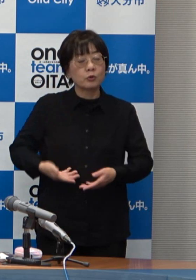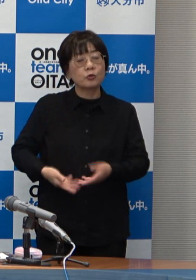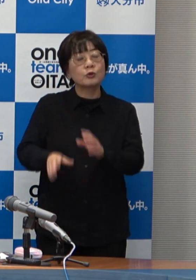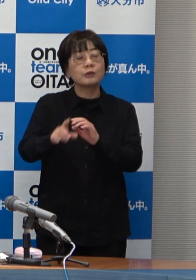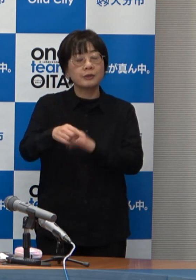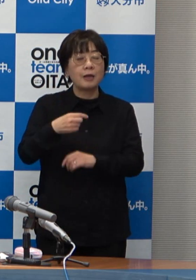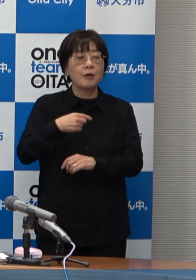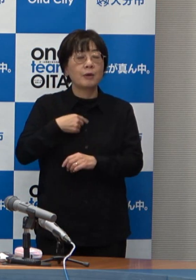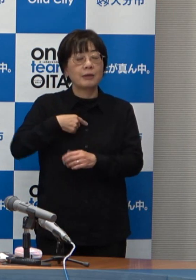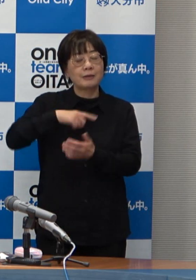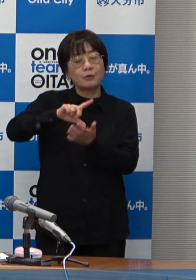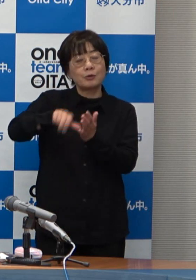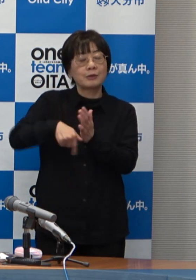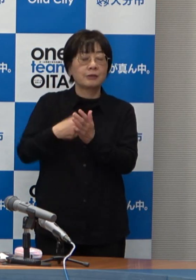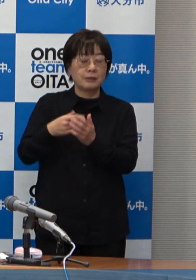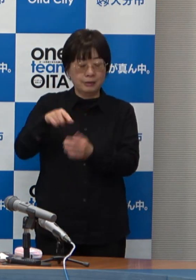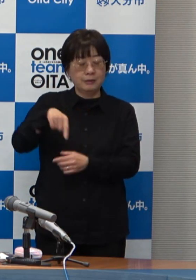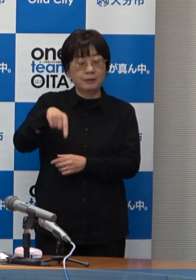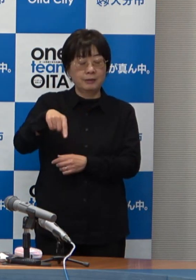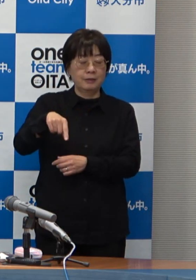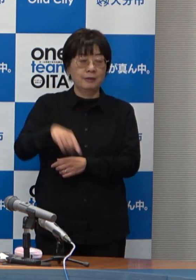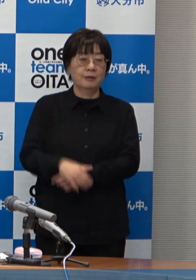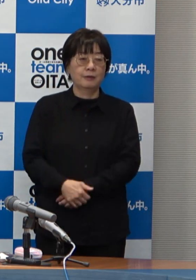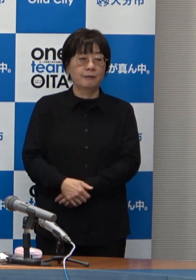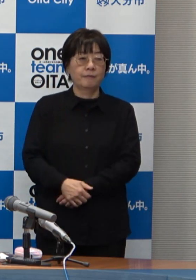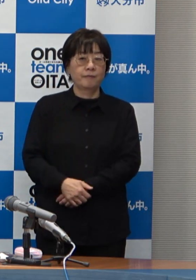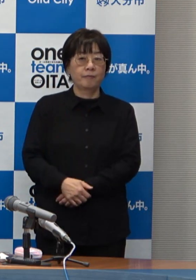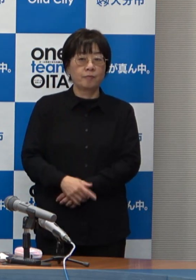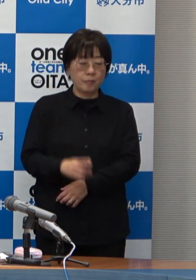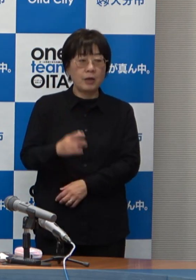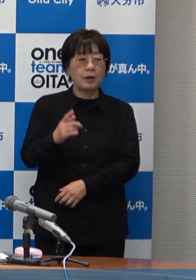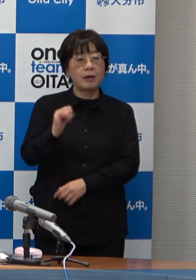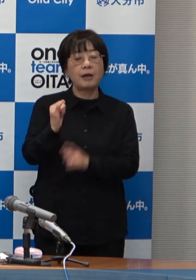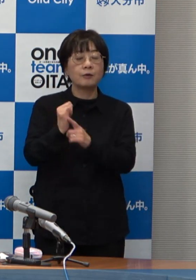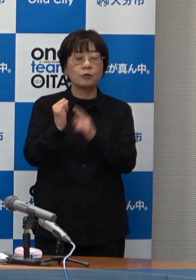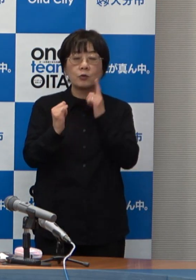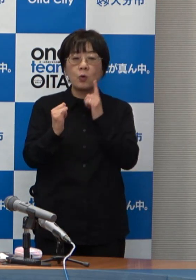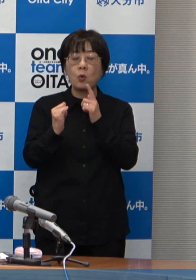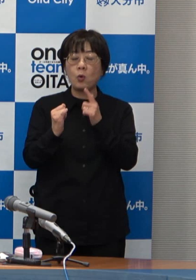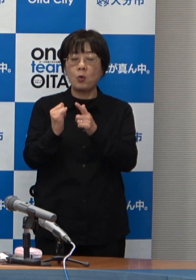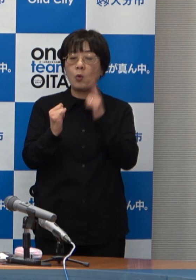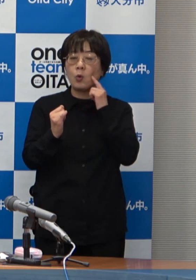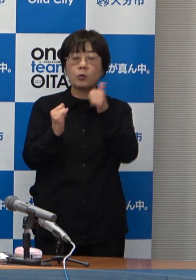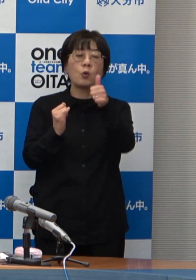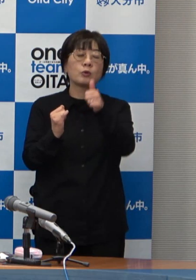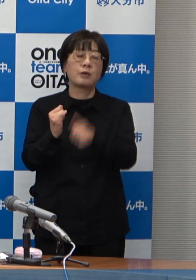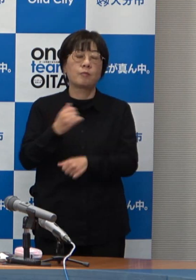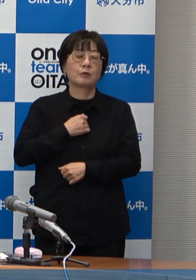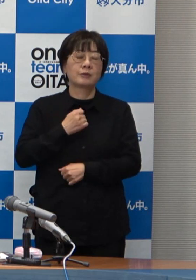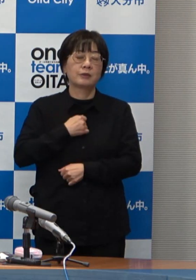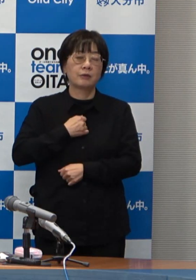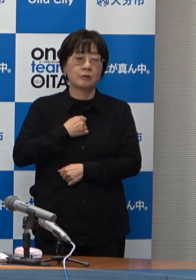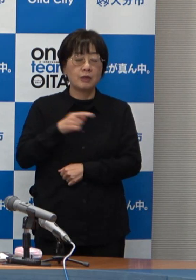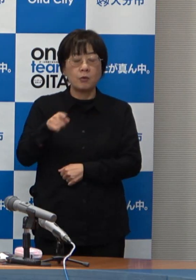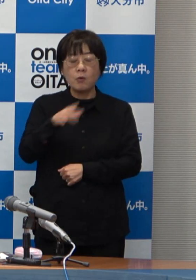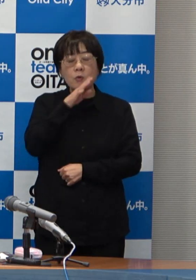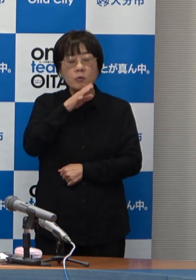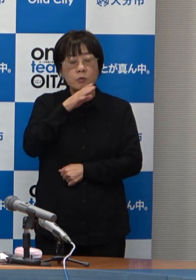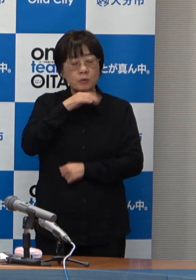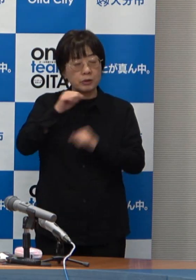からまあのお父さんもよく知ってますしねだよく頑張ったと思います